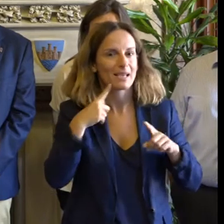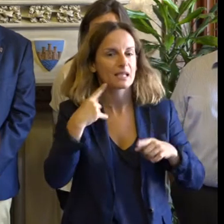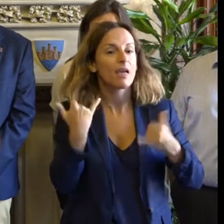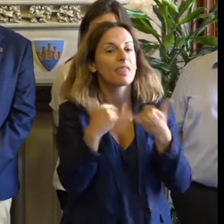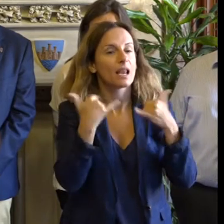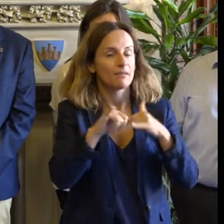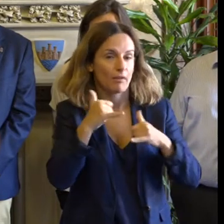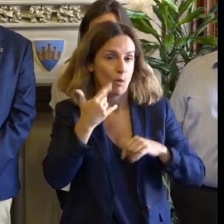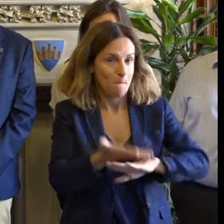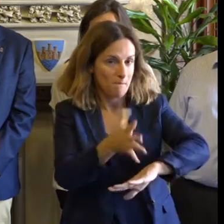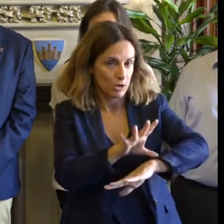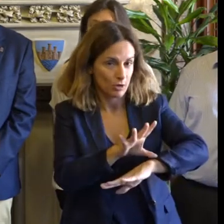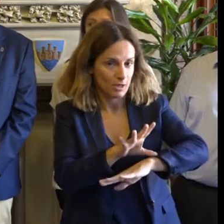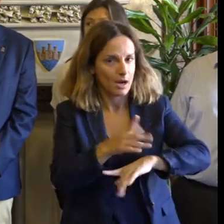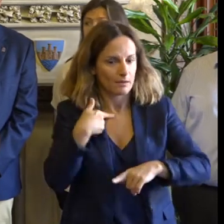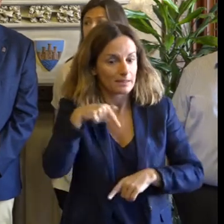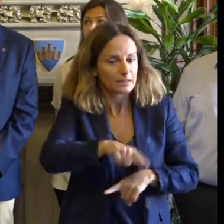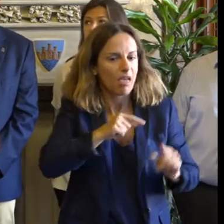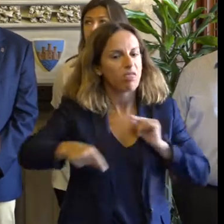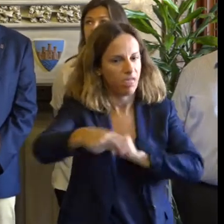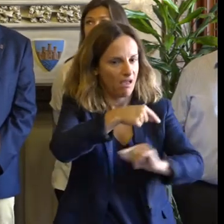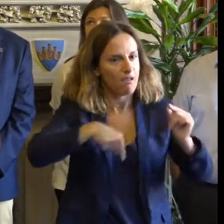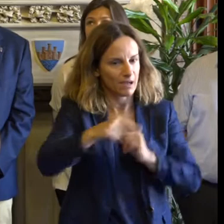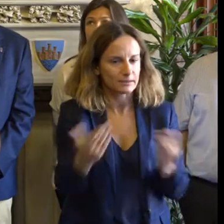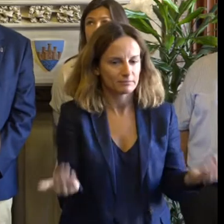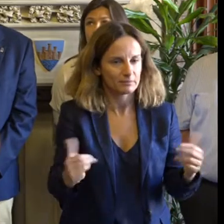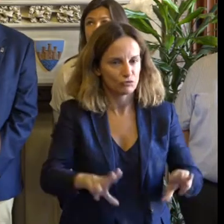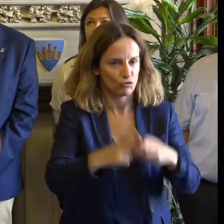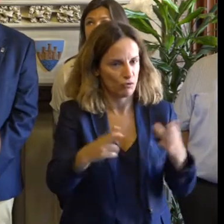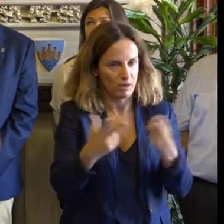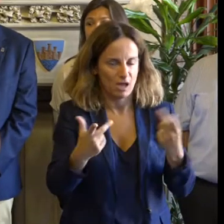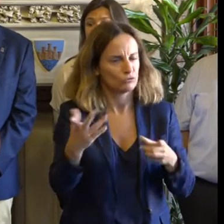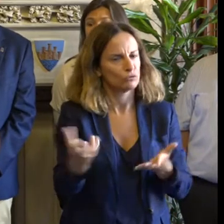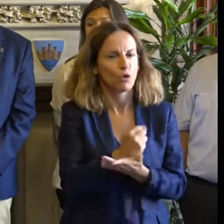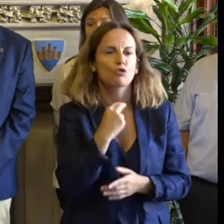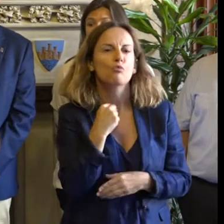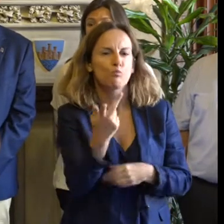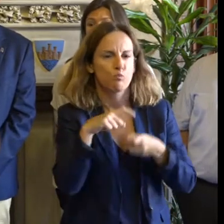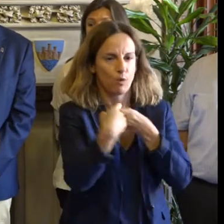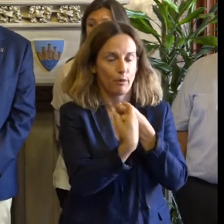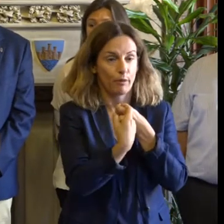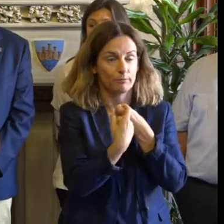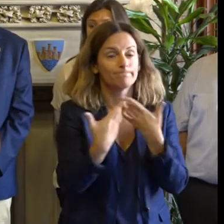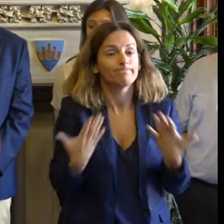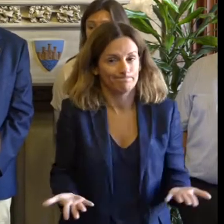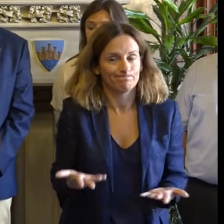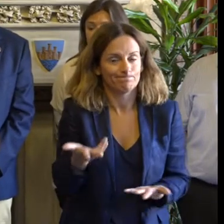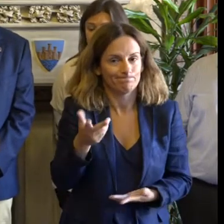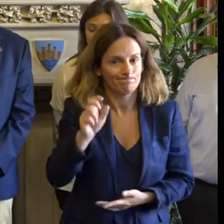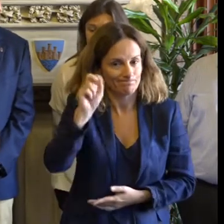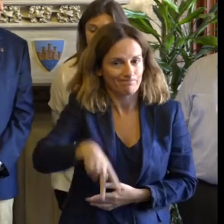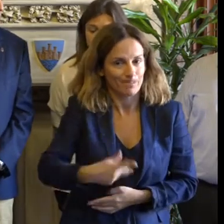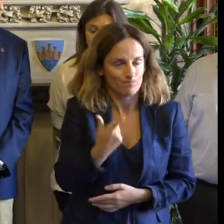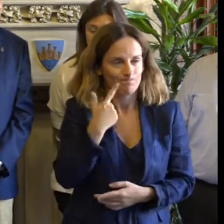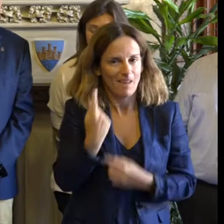mallorquina. Tot i els diferents punts de vista i arguments, tenen la seva part de raó i tot el respecte. Des